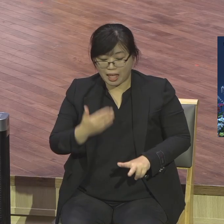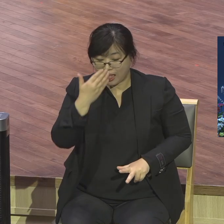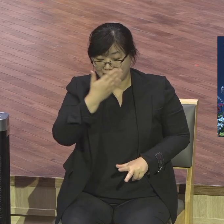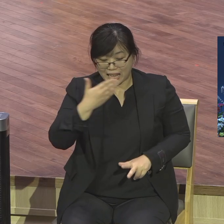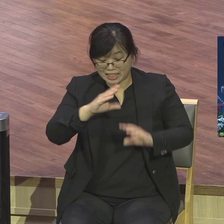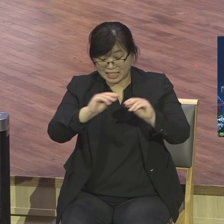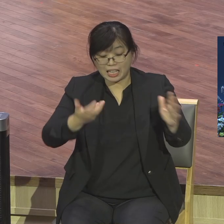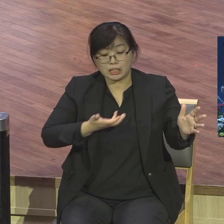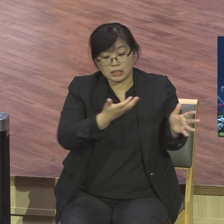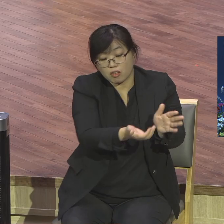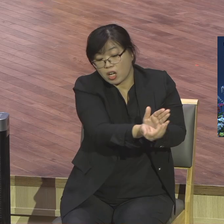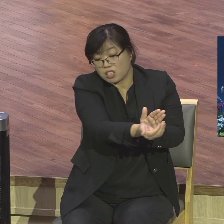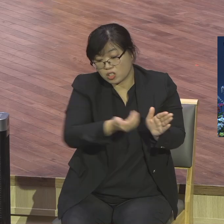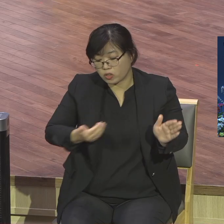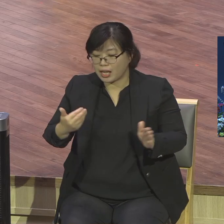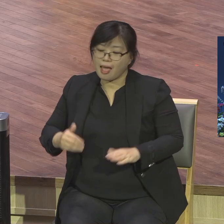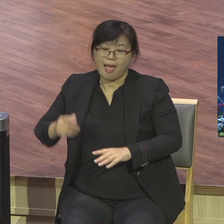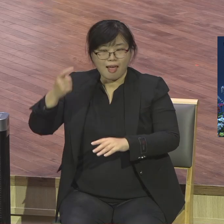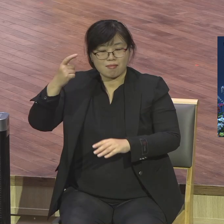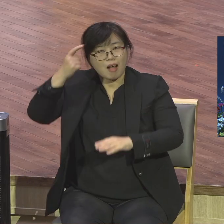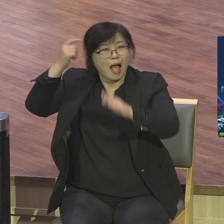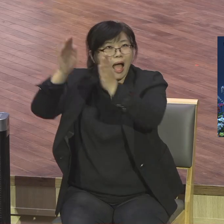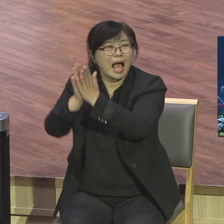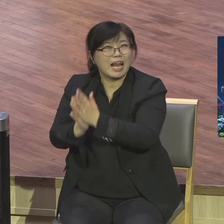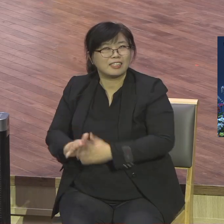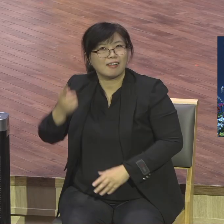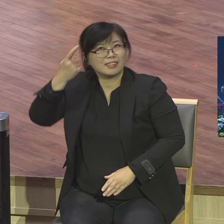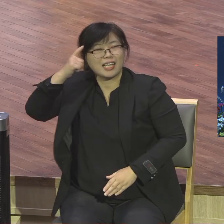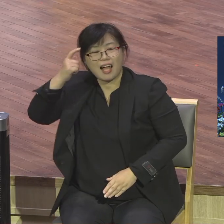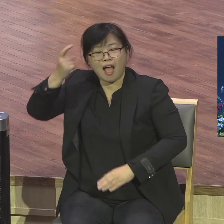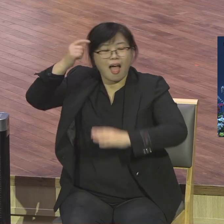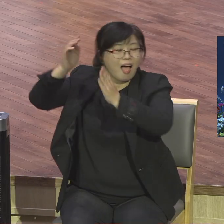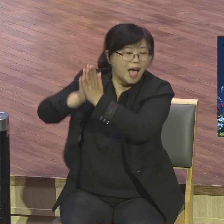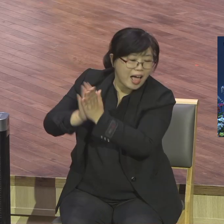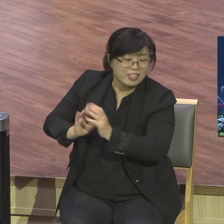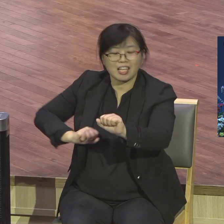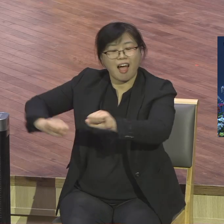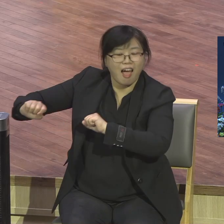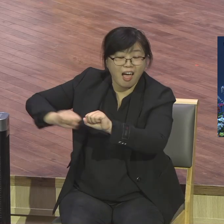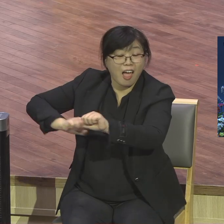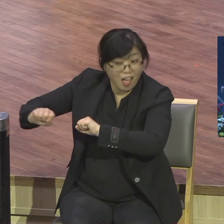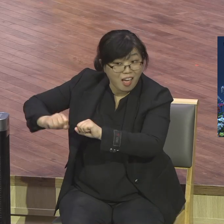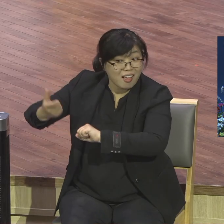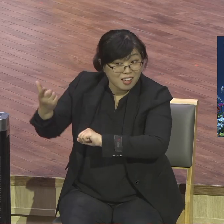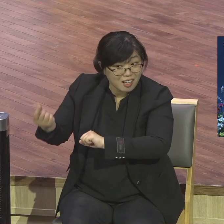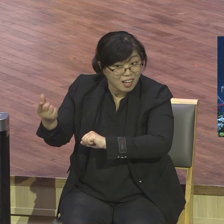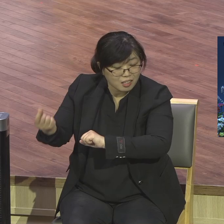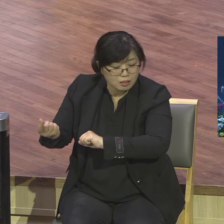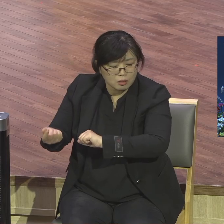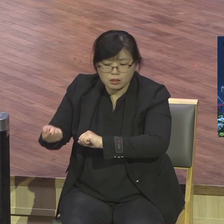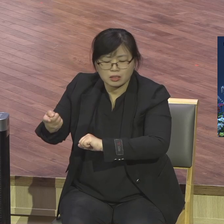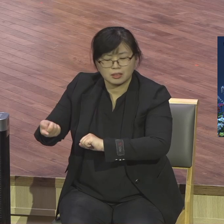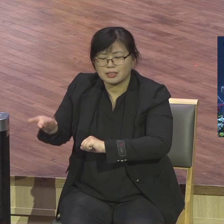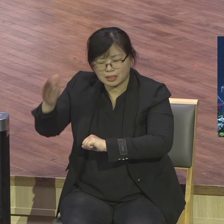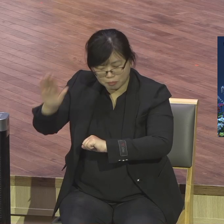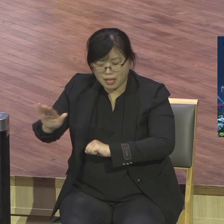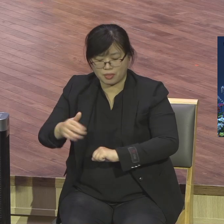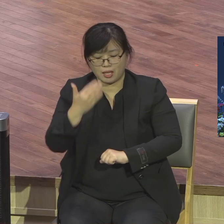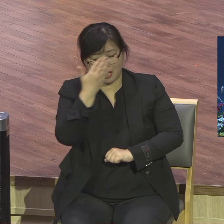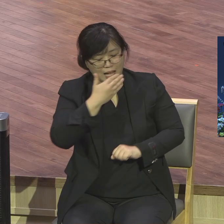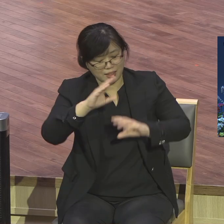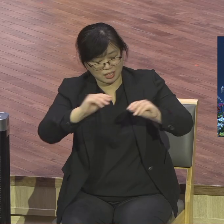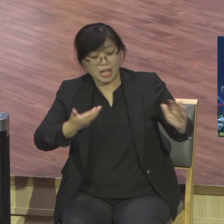아니다만 자기 생각대로 자기 판단대로 사는 것이 아니라 하나님께서 말씀하시대로 살면 된다는 것입니다